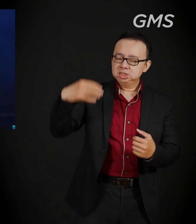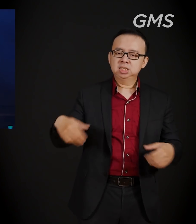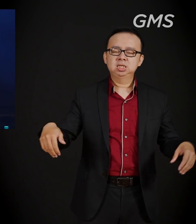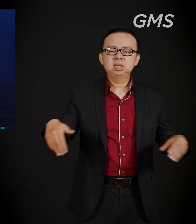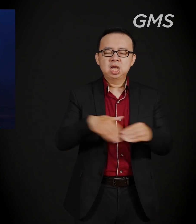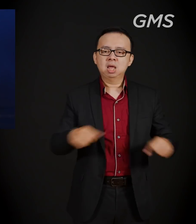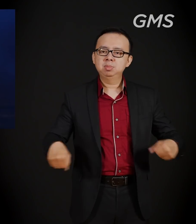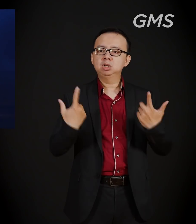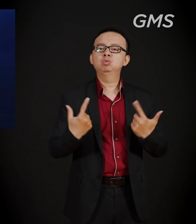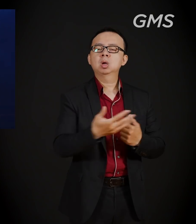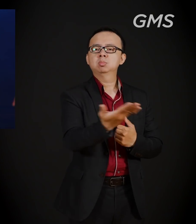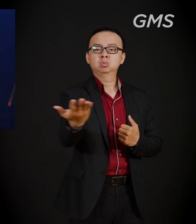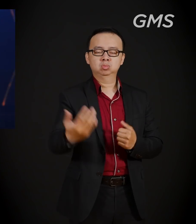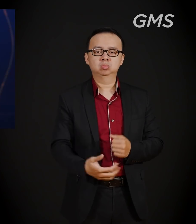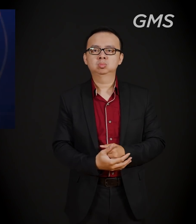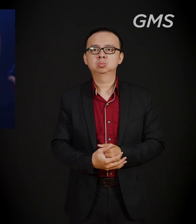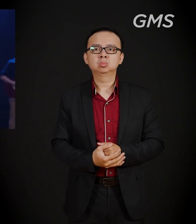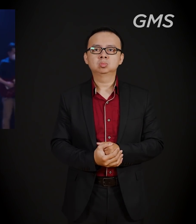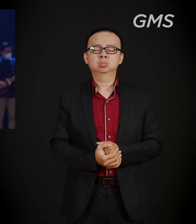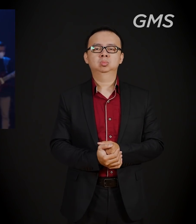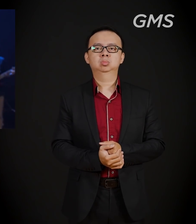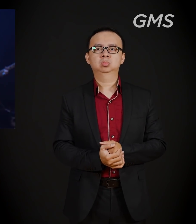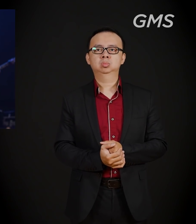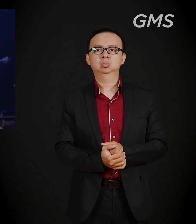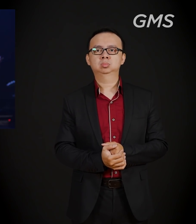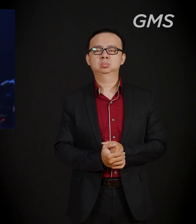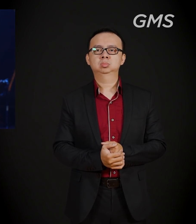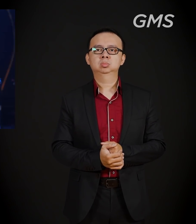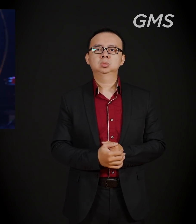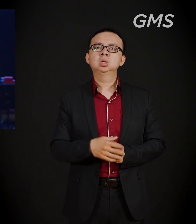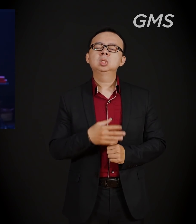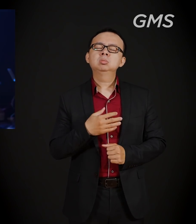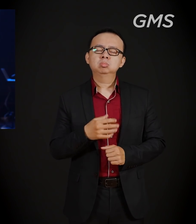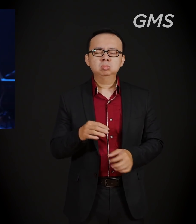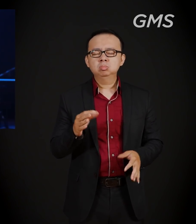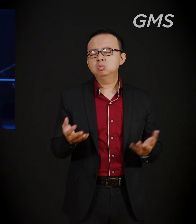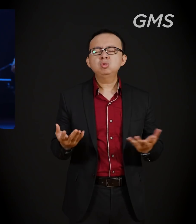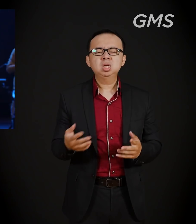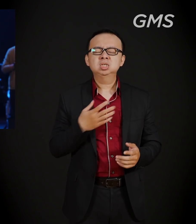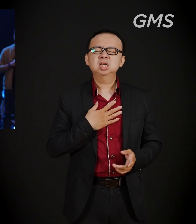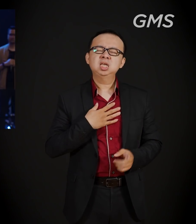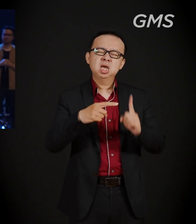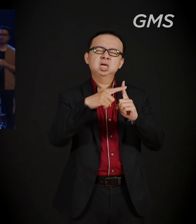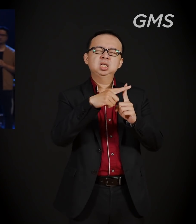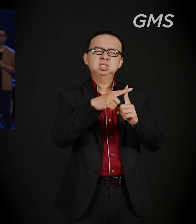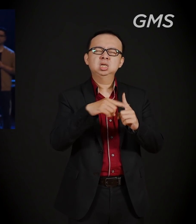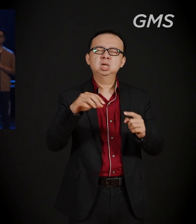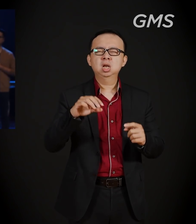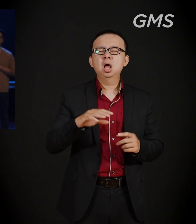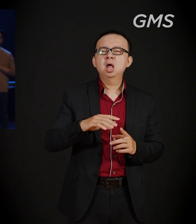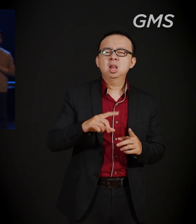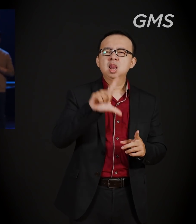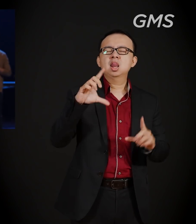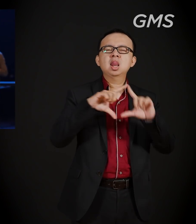saudara berkata, itulah saya. I'm a Christian for years. Saya jadi Kristen bertahun-tahun.